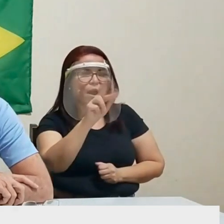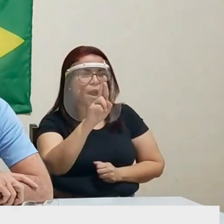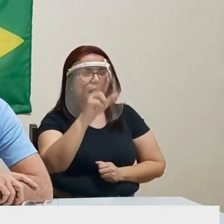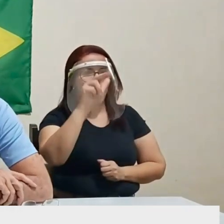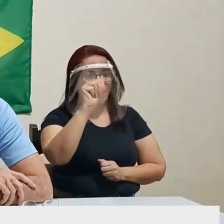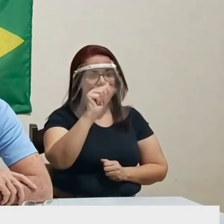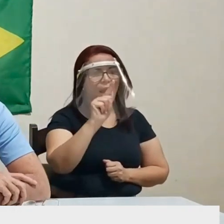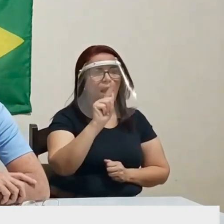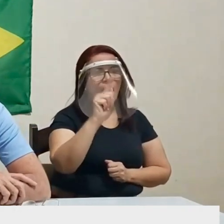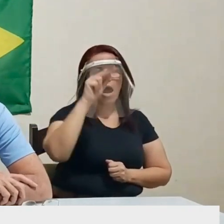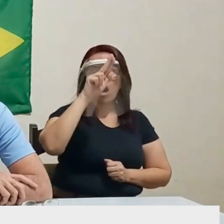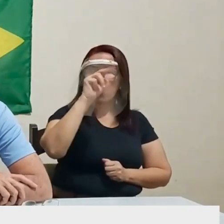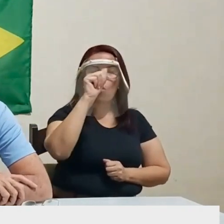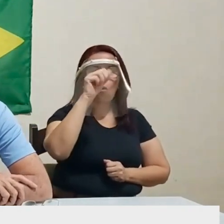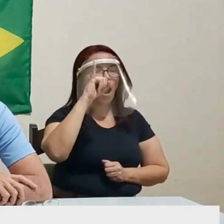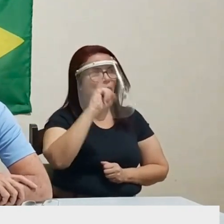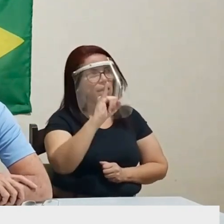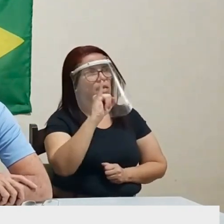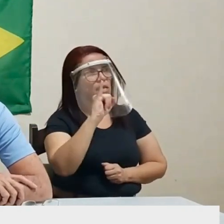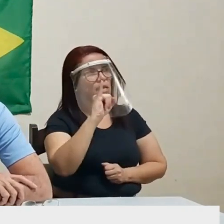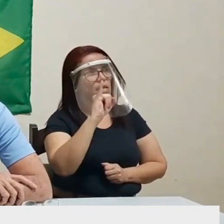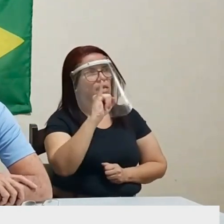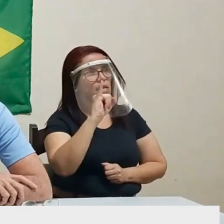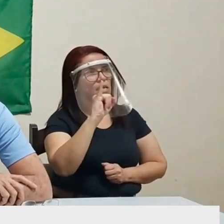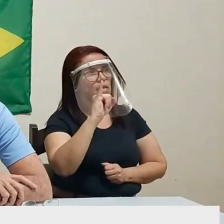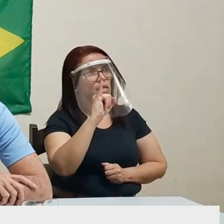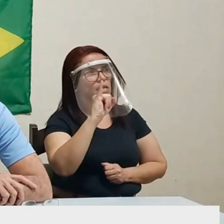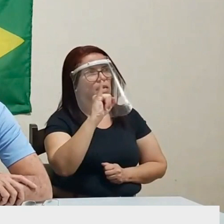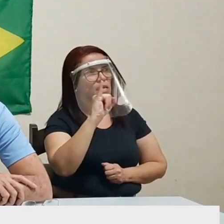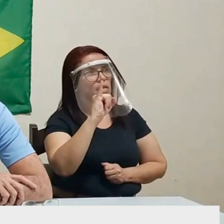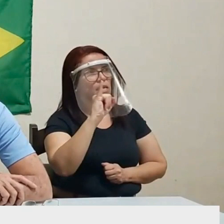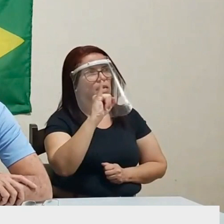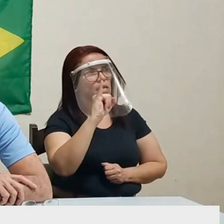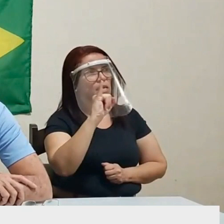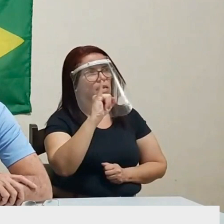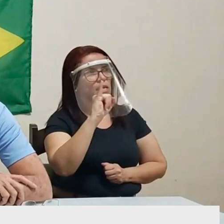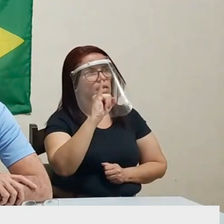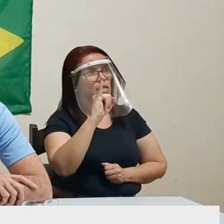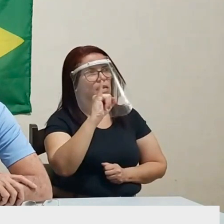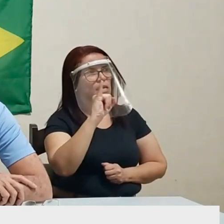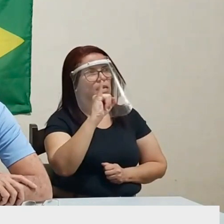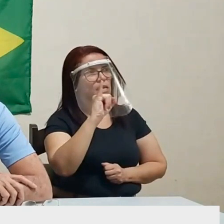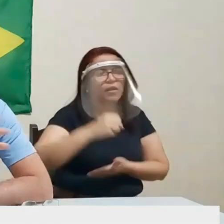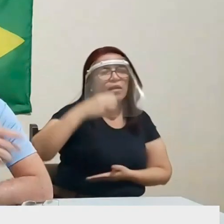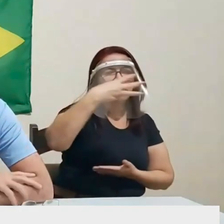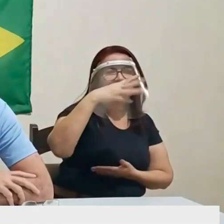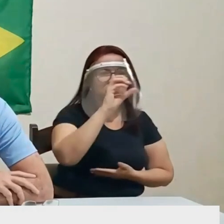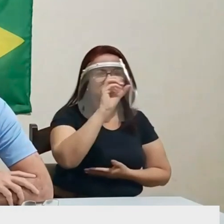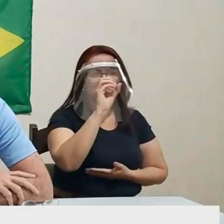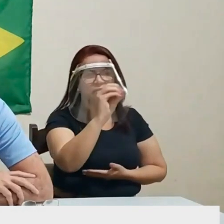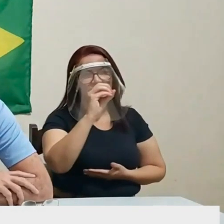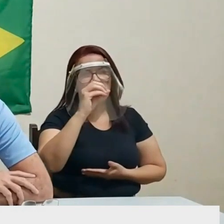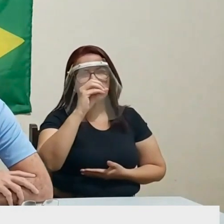chuva. Mas então, foram 600 toneladas de maconha. A Polícia Militar de Mato Grosso do Sul, estado onde eu servi